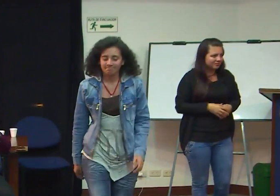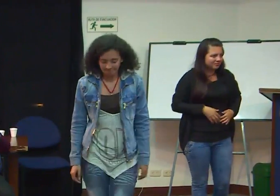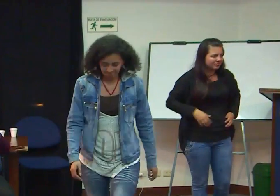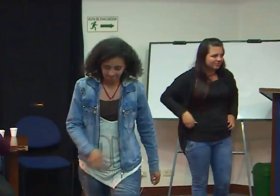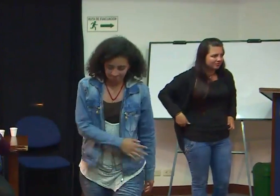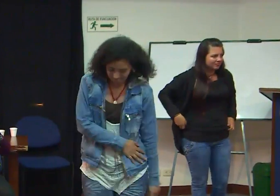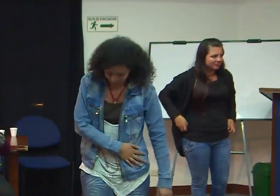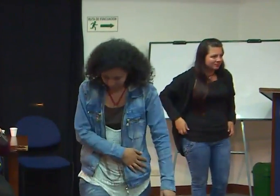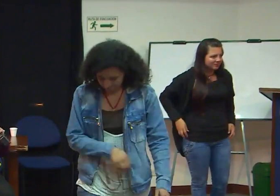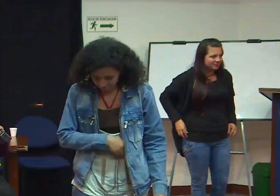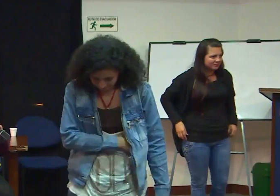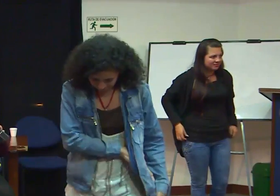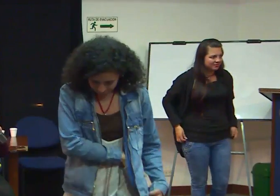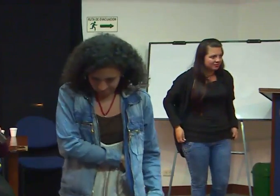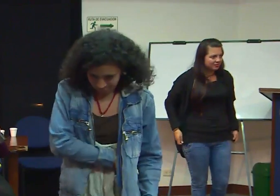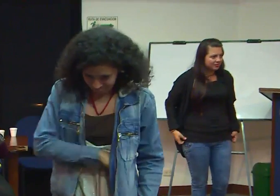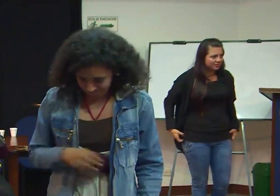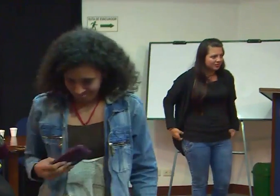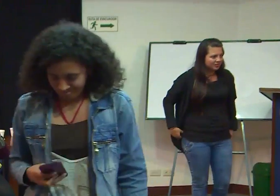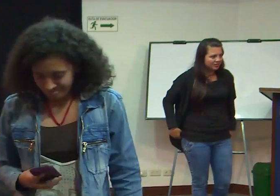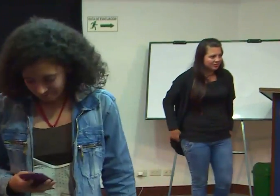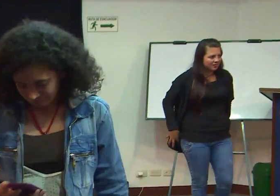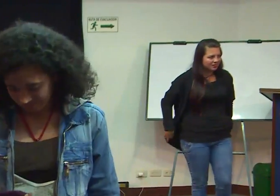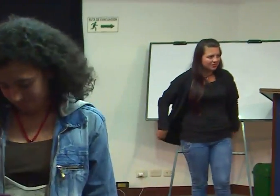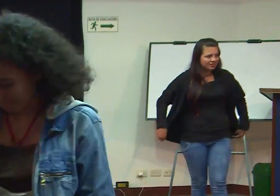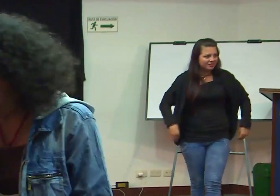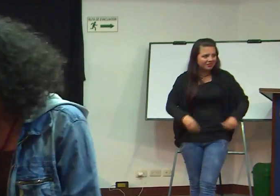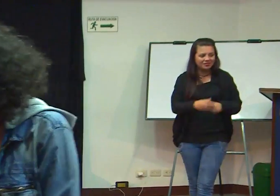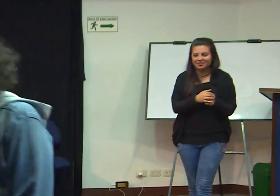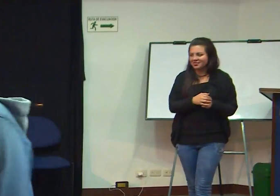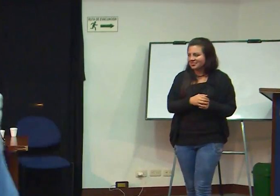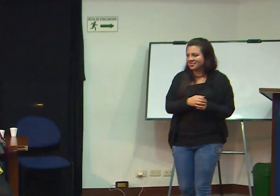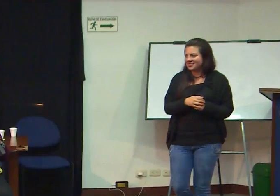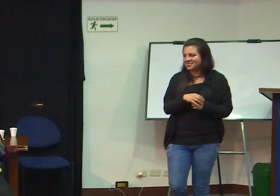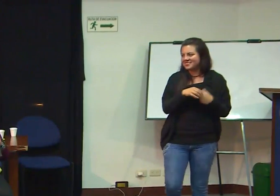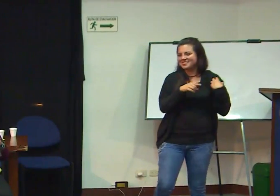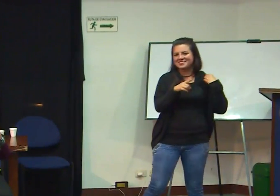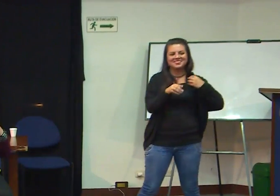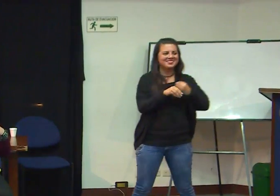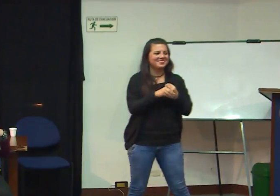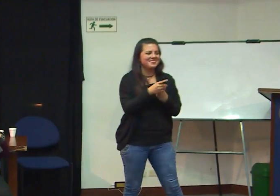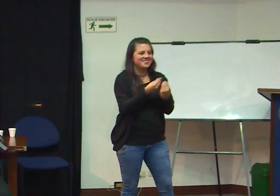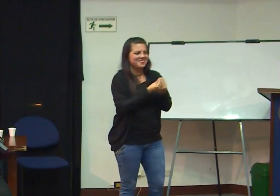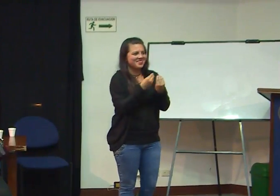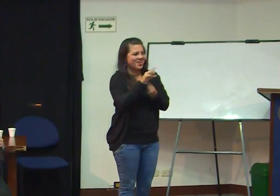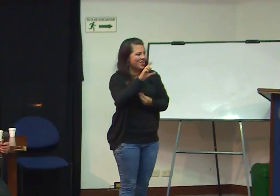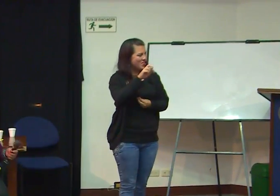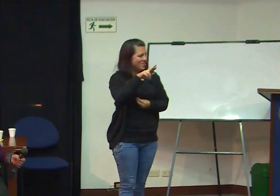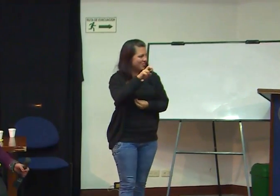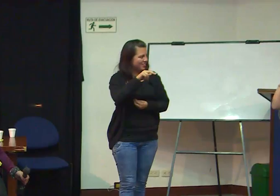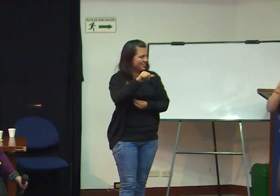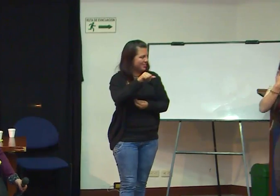Bueno, muchas gracias. Le doy continuación a mi compañera Lorena.